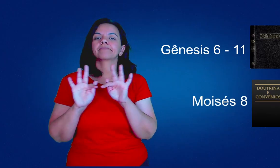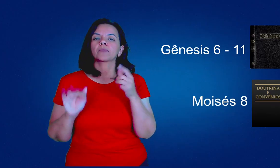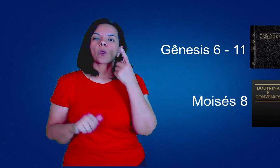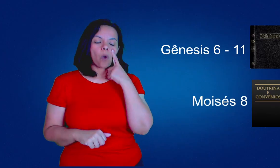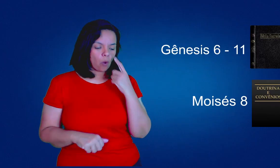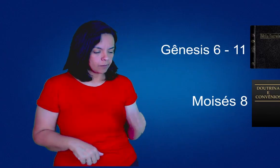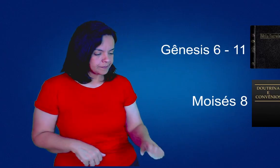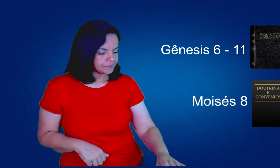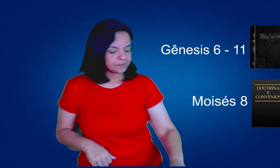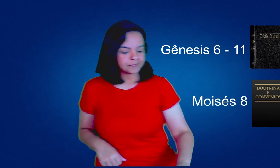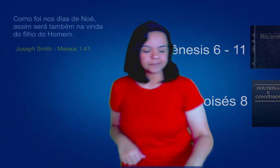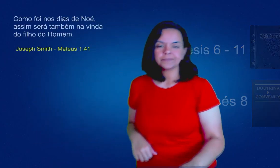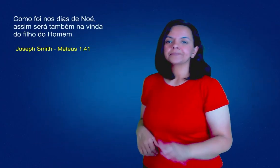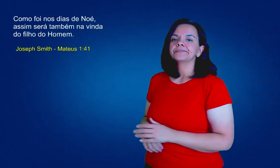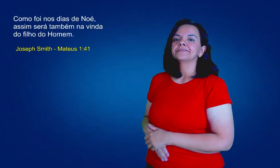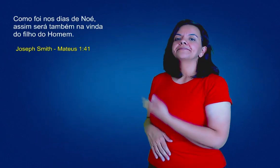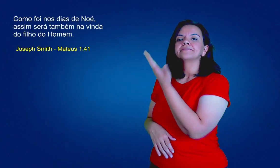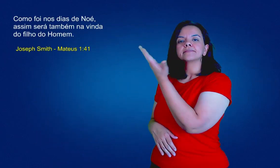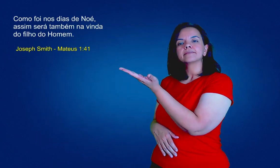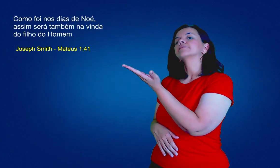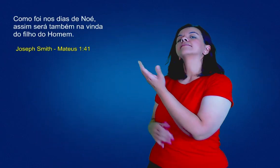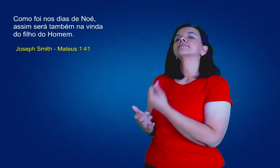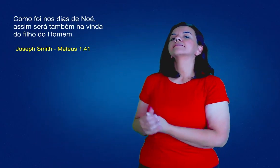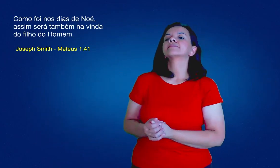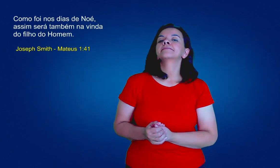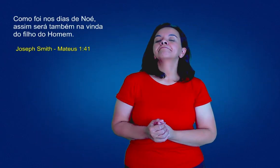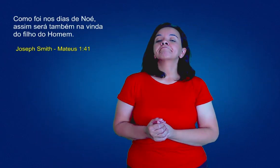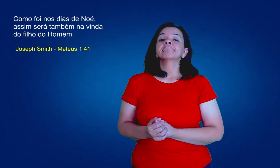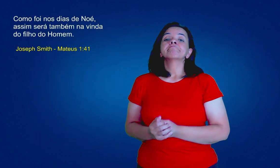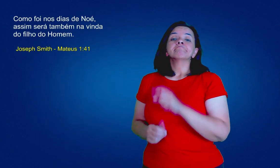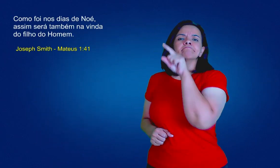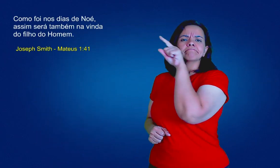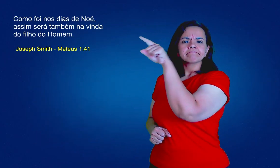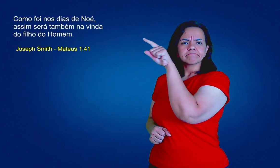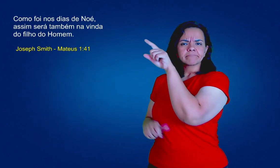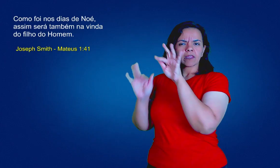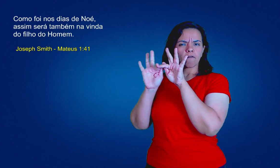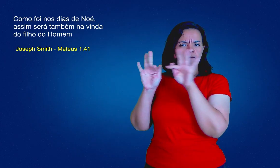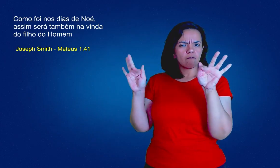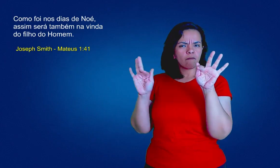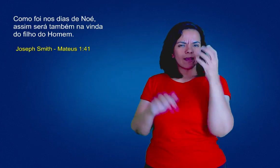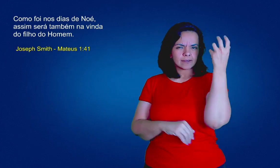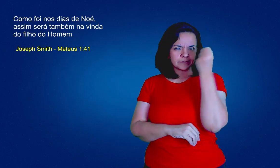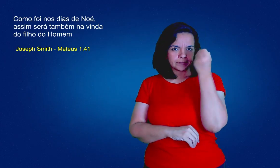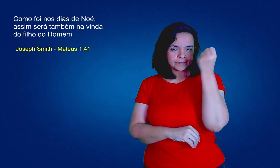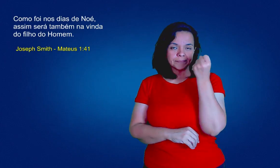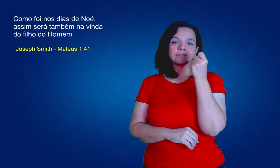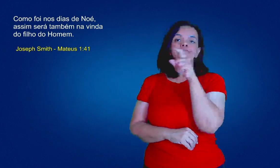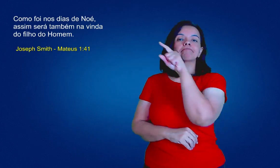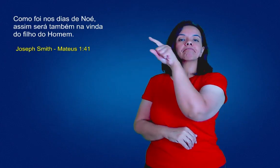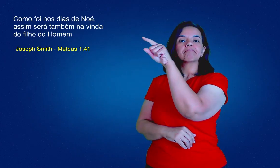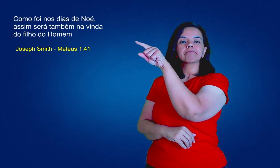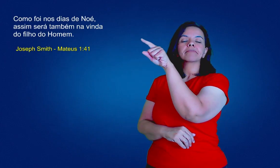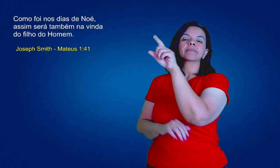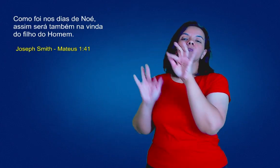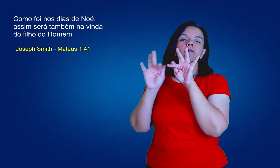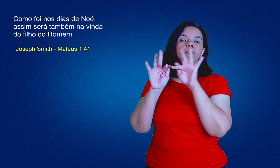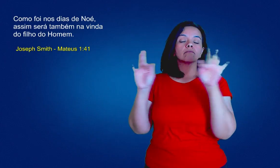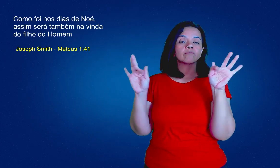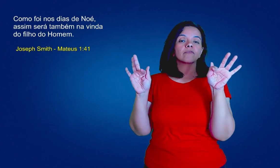Vou mostrar uma frase, quero que vocês leiam. Essa parte branca aqui é a frase que